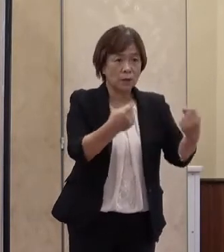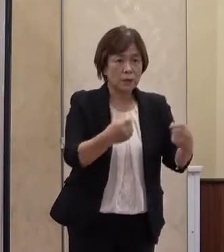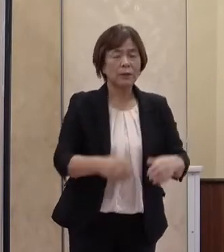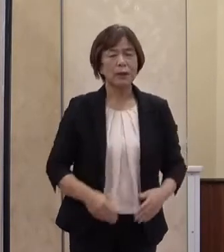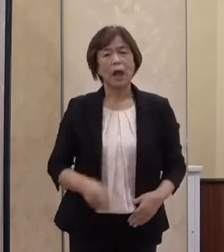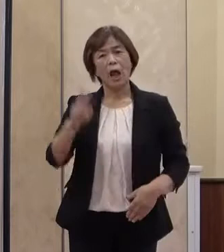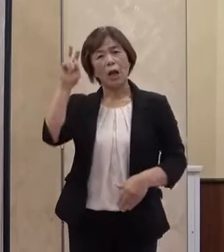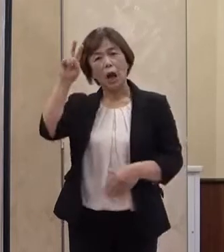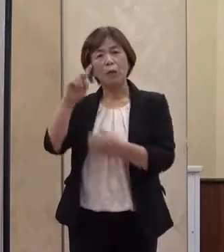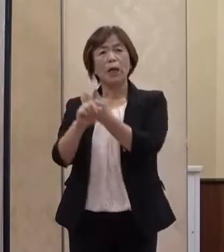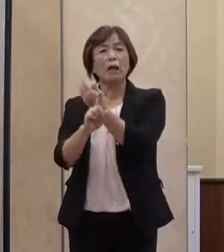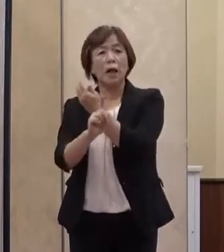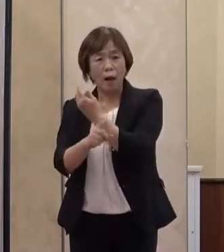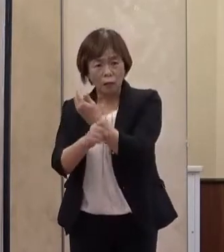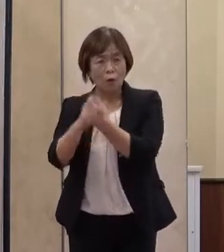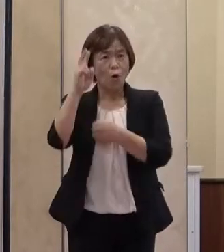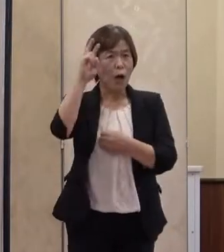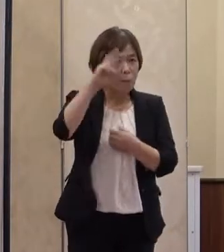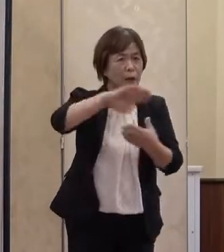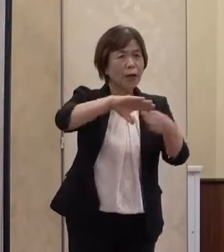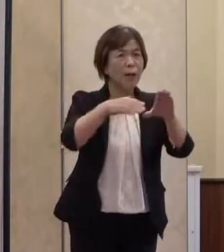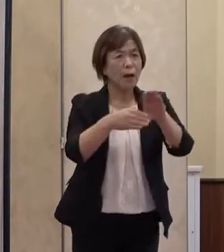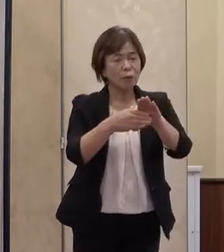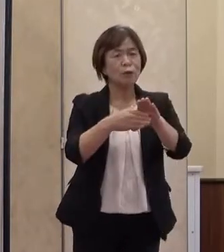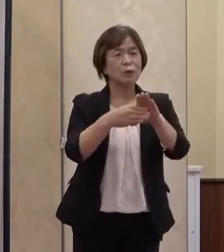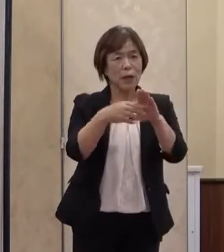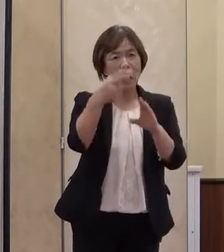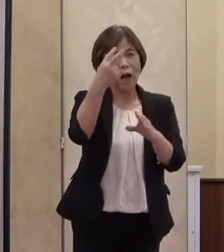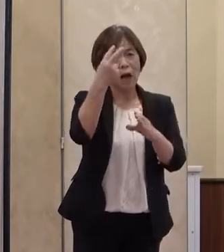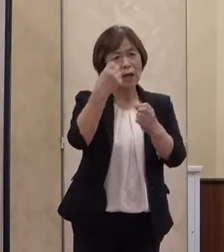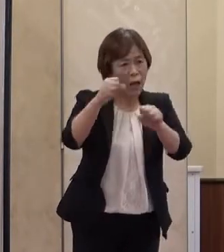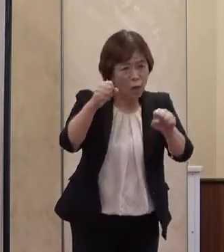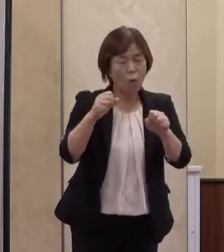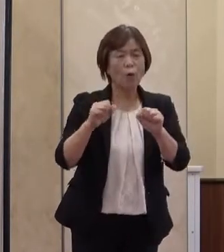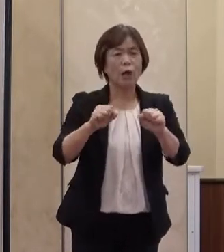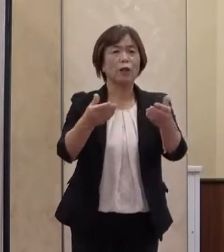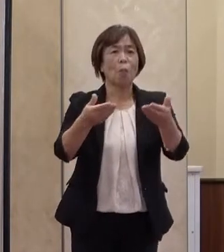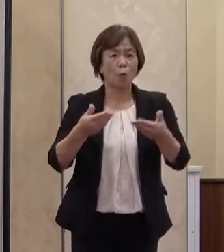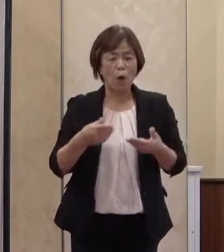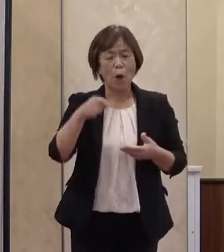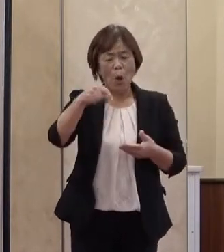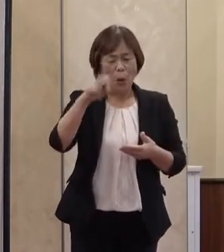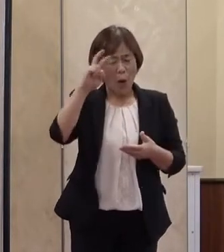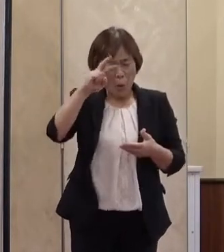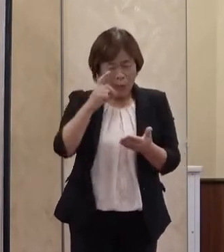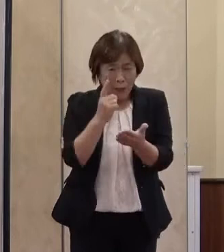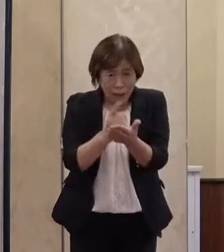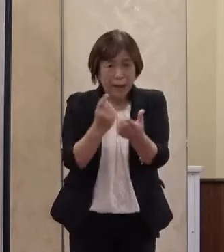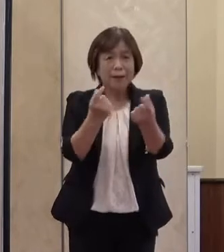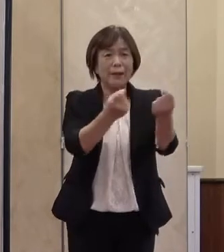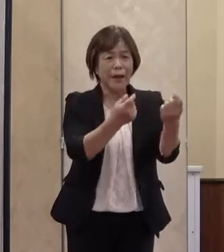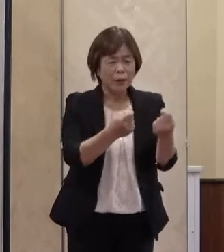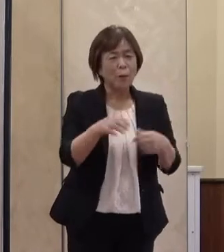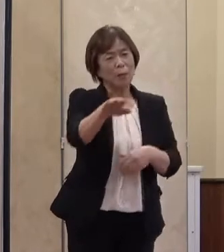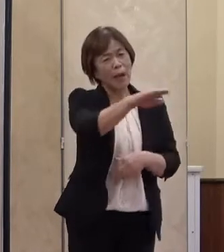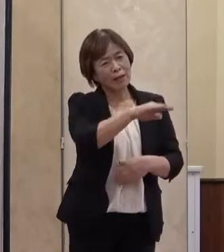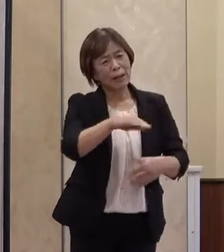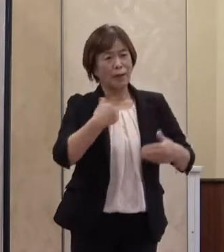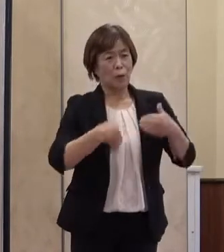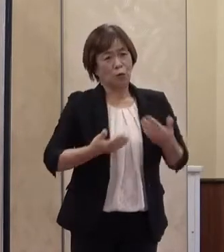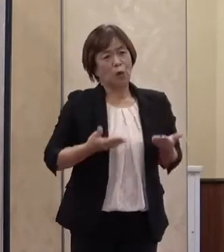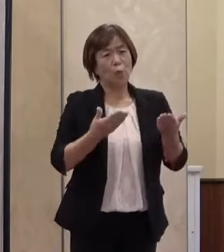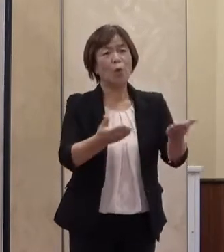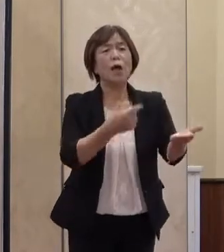上方落語を披露してもらうと、これは大阪にしかないものだと思ってますので、多くの人に楽しんでいただきたいと思います